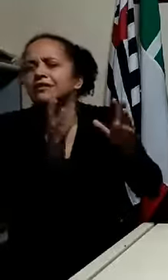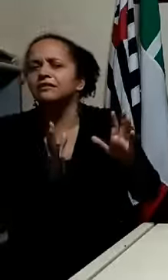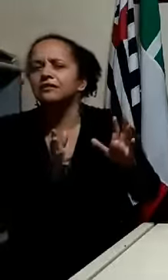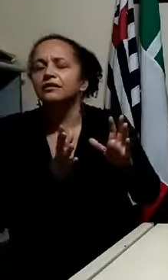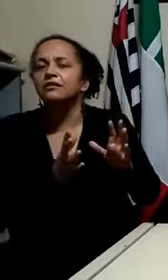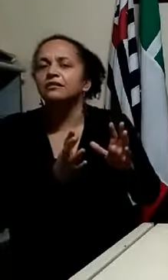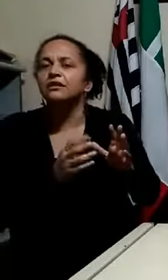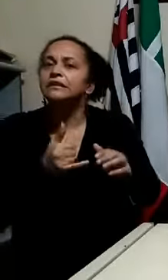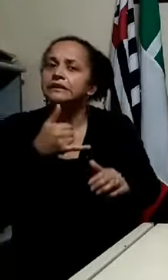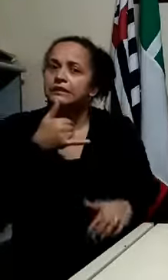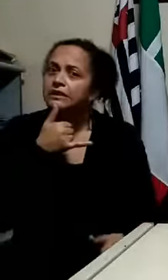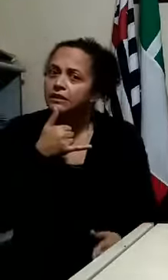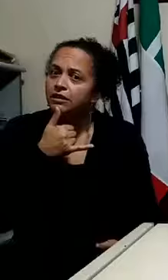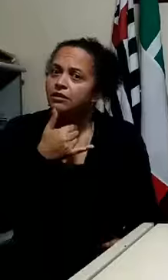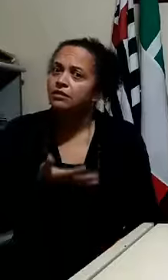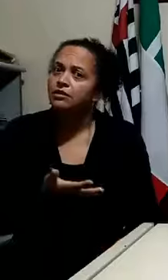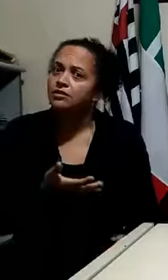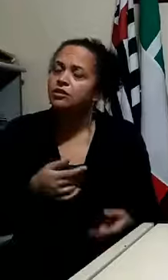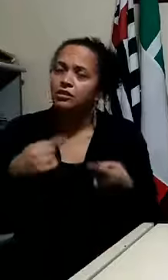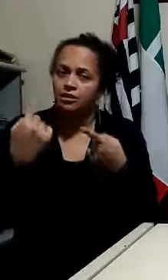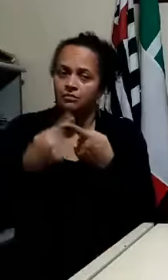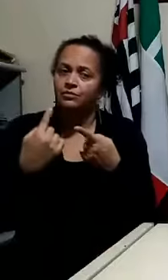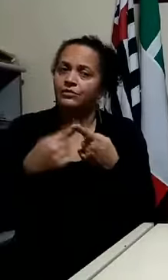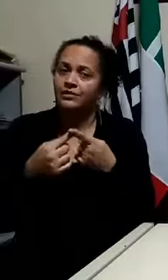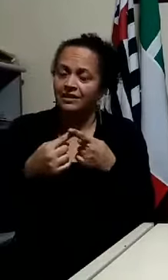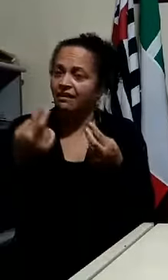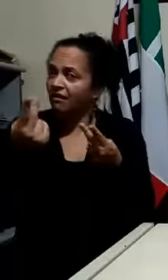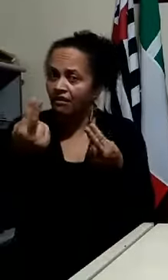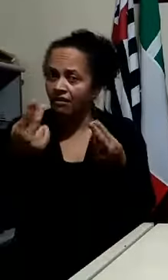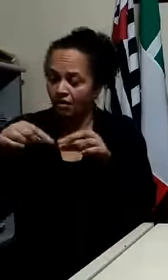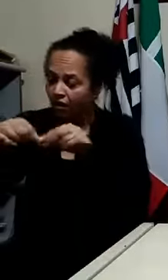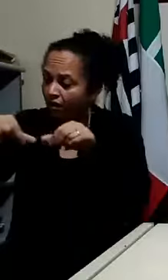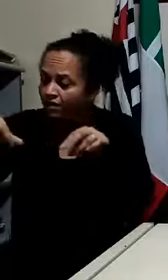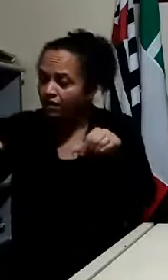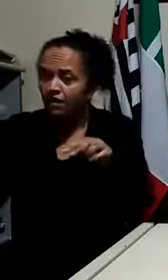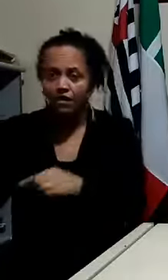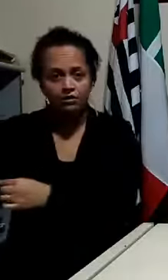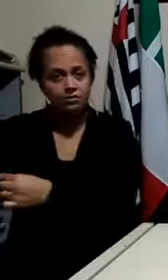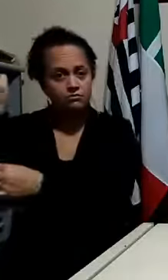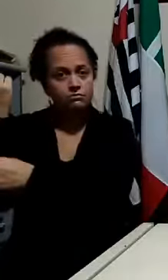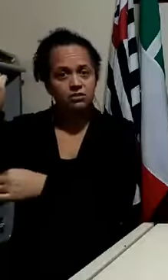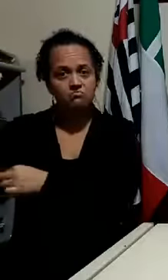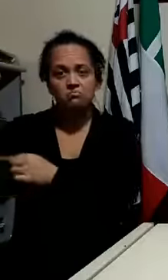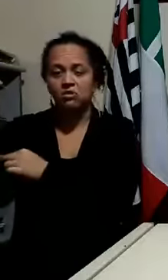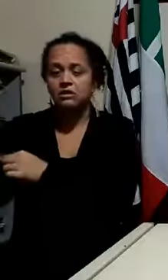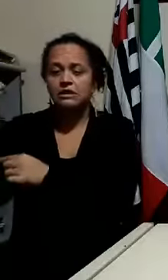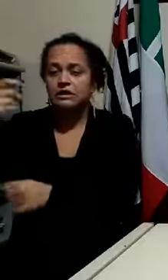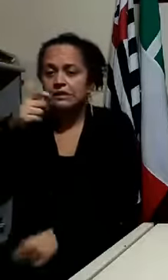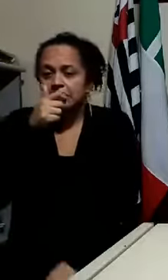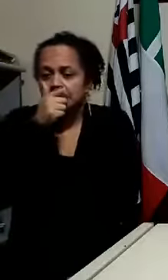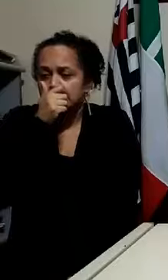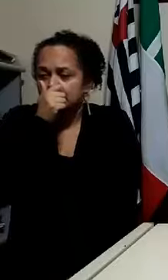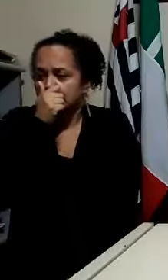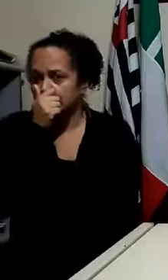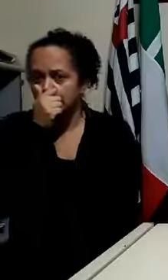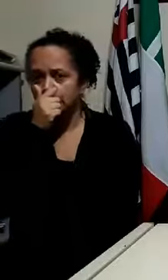acaba caindo a semente num solo espinhoso, né? Ela é sufocada